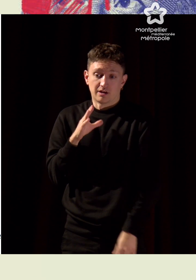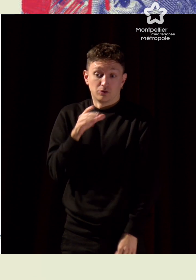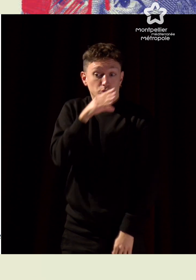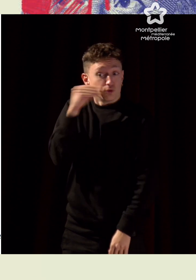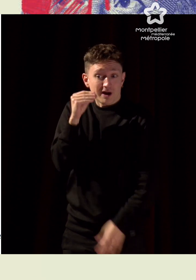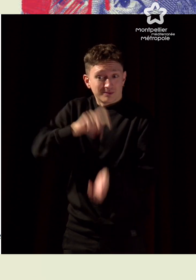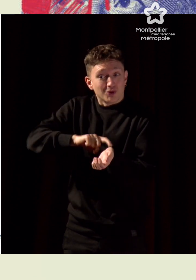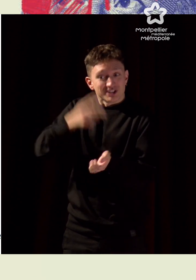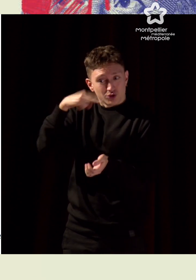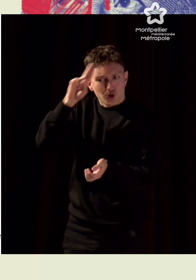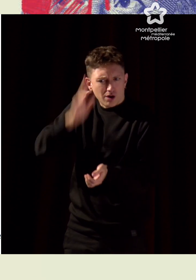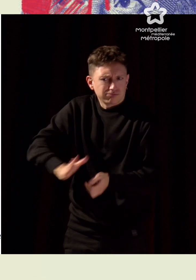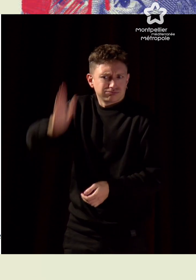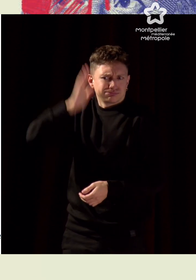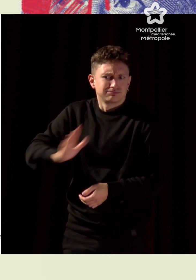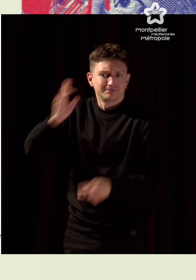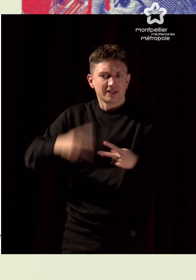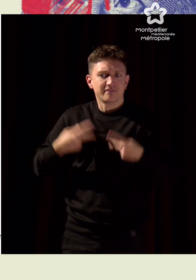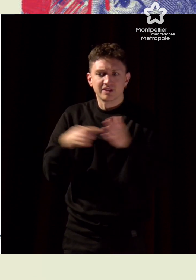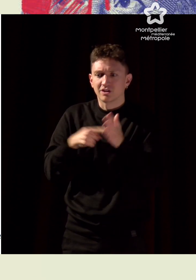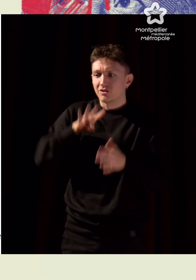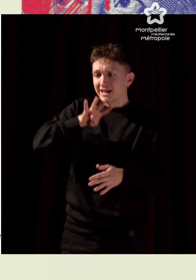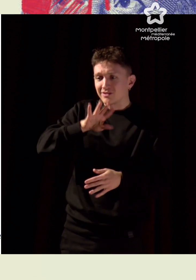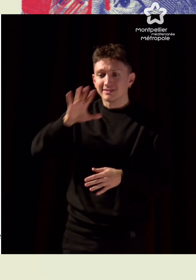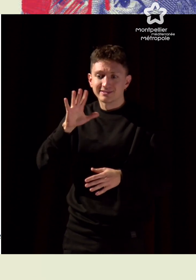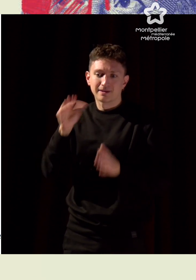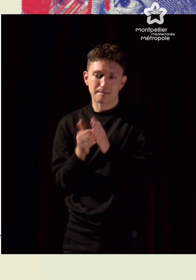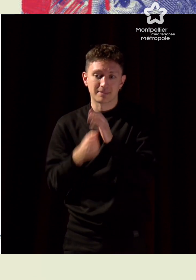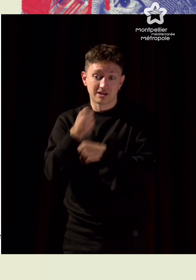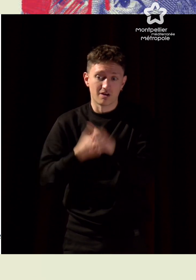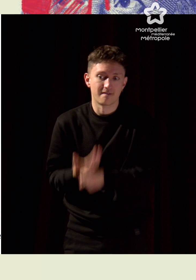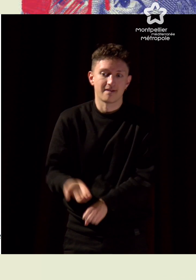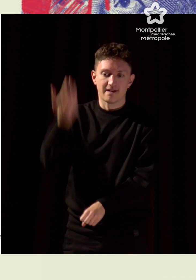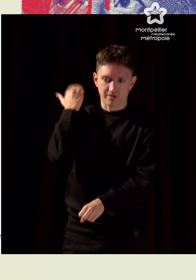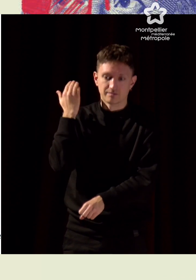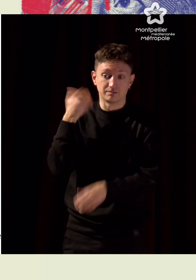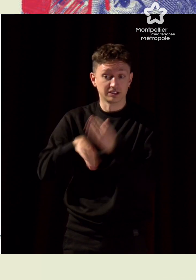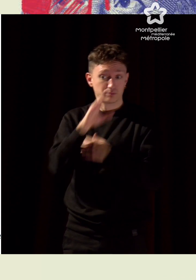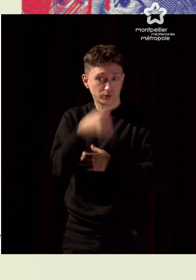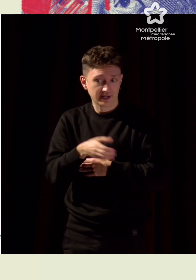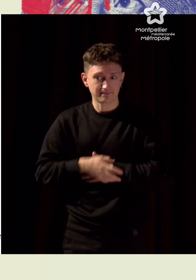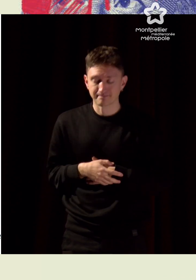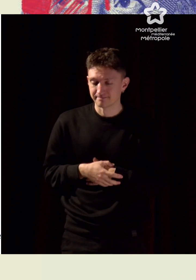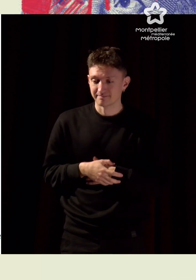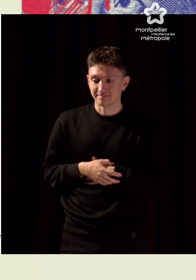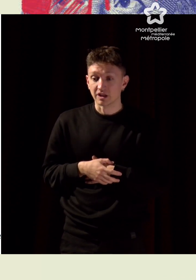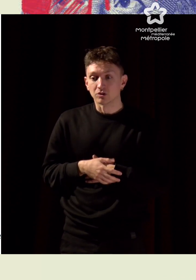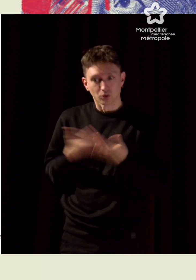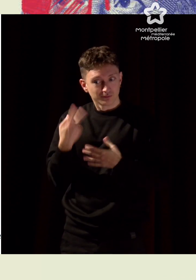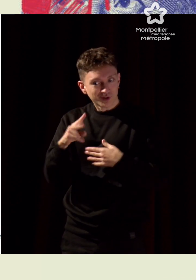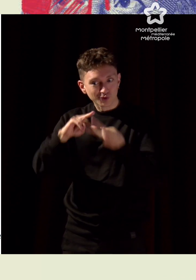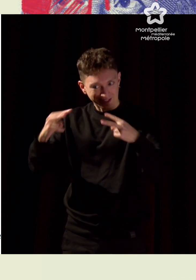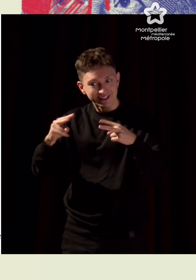d'environ 45 000 ans en Bulgarie. Et avec les études d'ADN anciens, on a pu lire son ADN. On